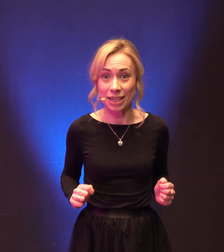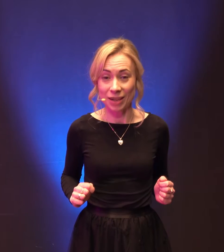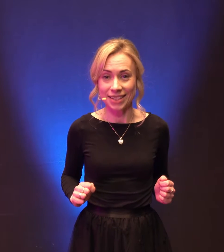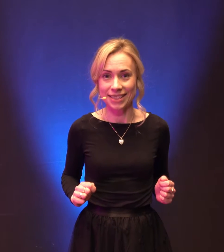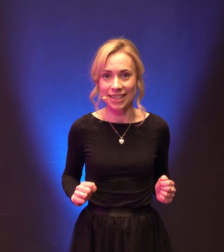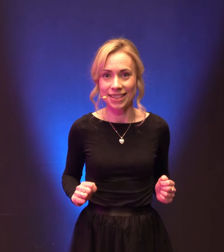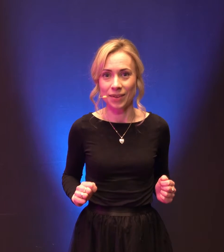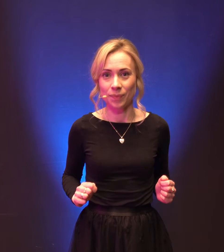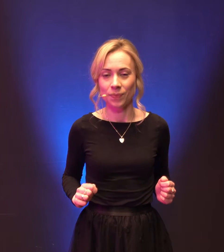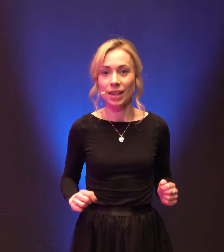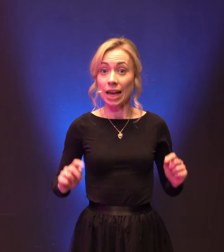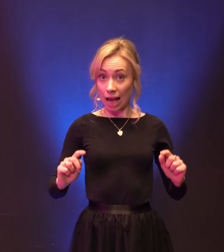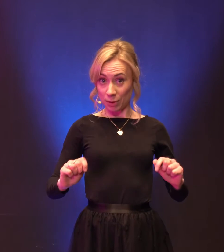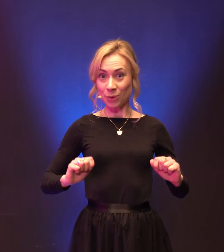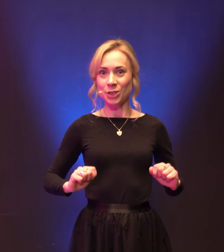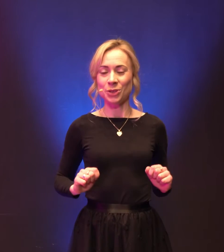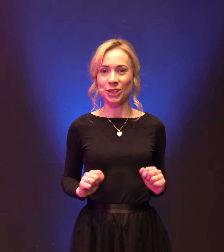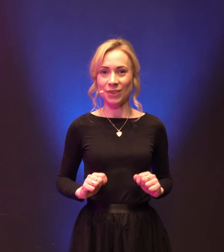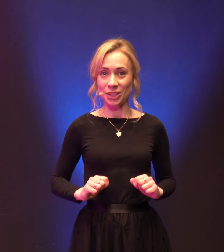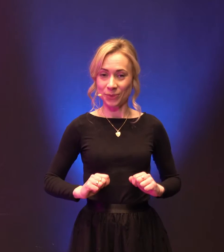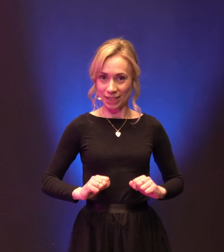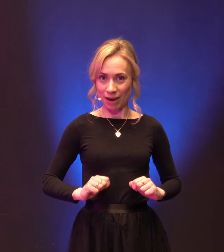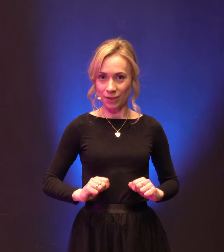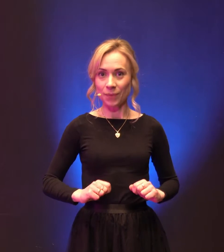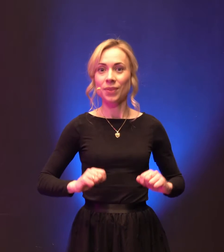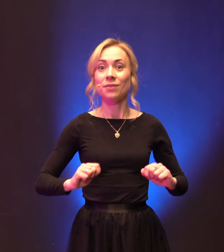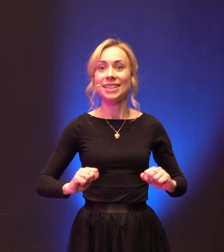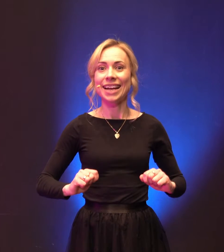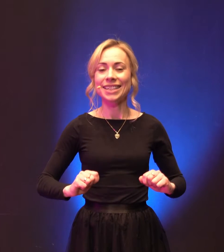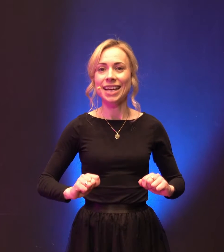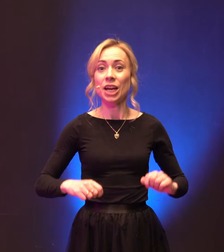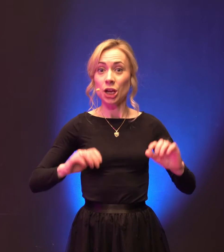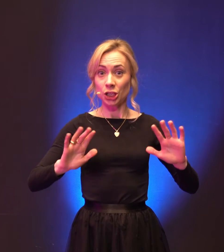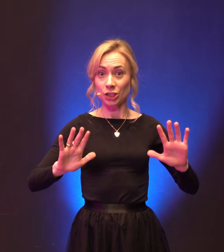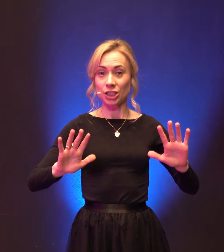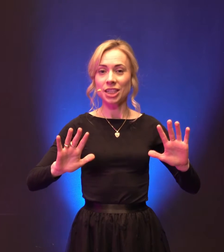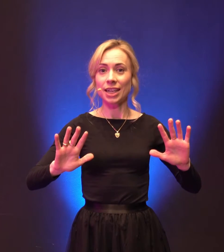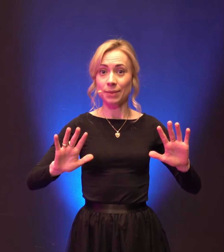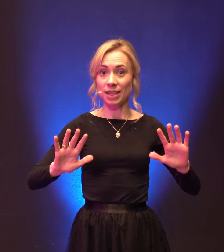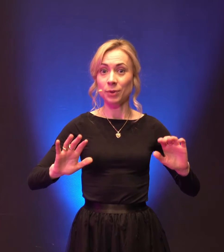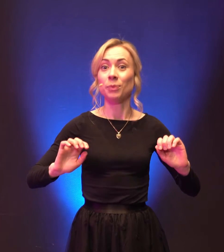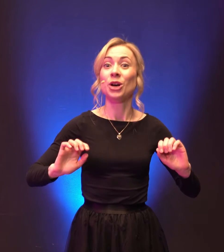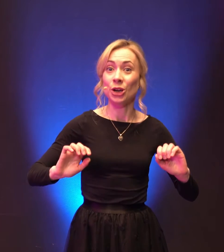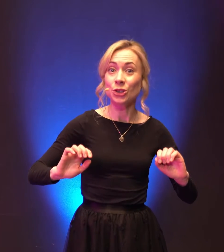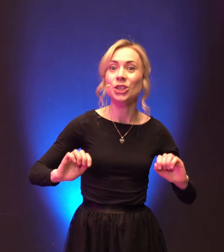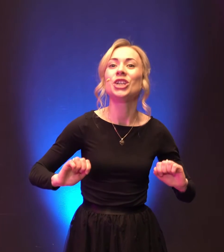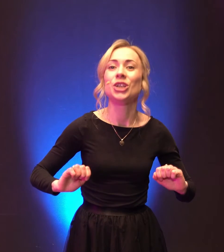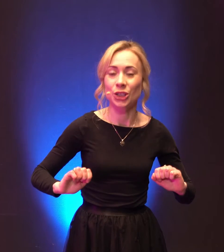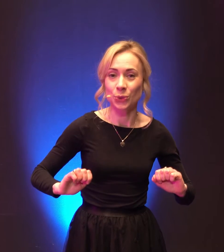pana Saint-Saensa. Aby dobrze przygotować się do zabawy, wstańcie i rozgrzejcie razem ze mną rączki i